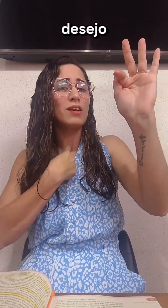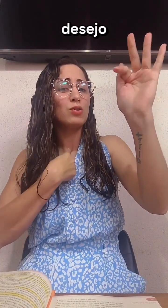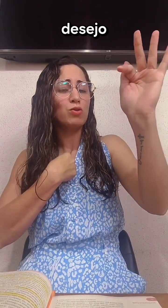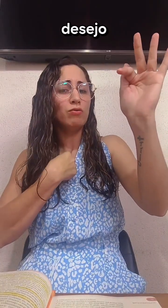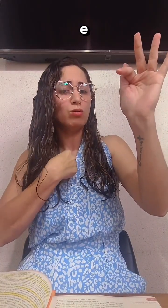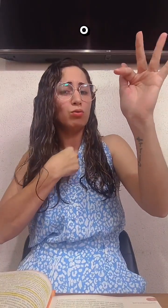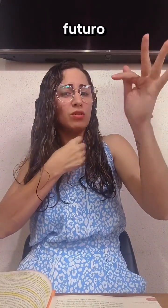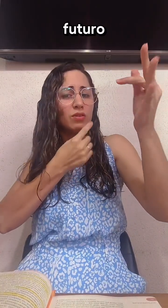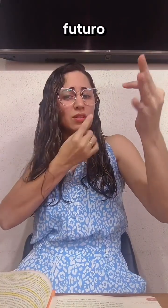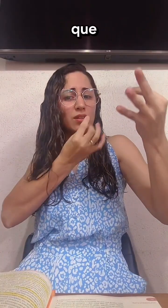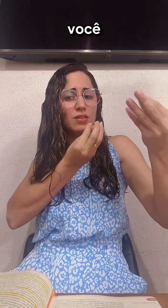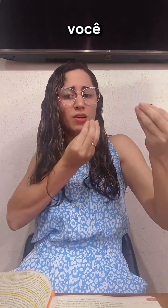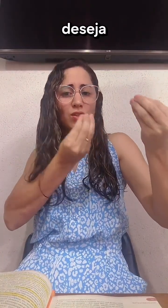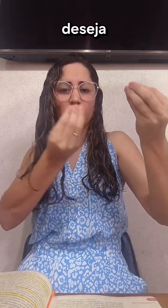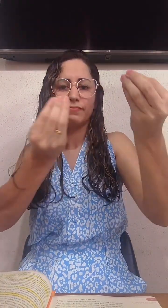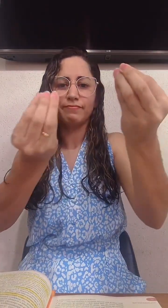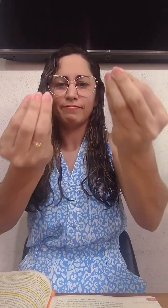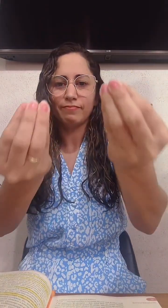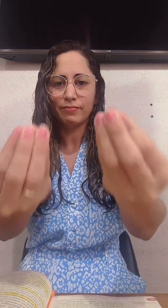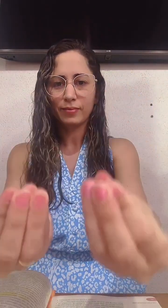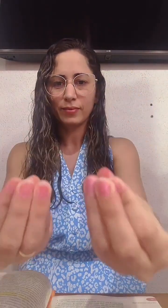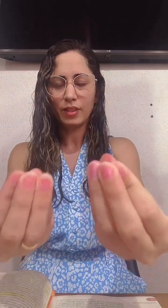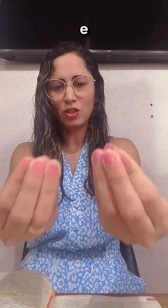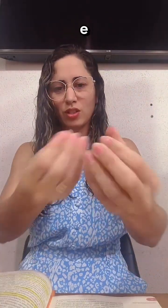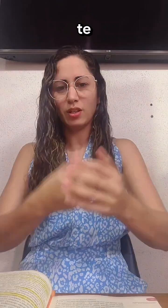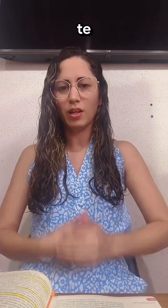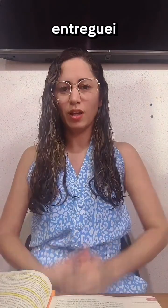desejo e o futuro que você deseja e te entreguei.